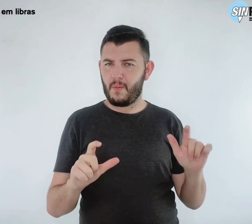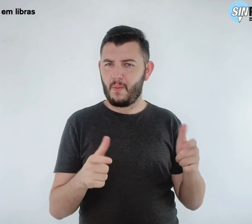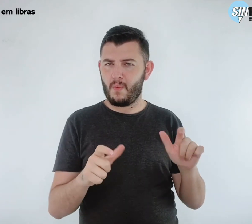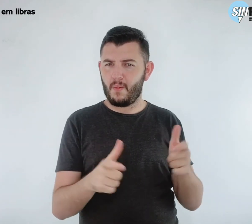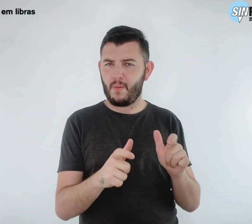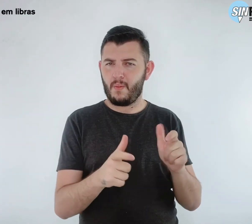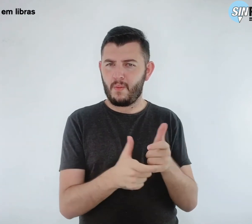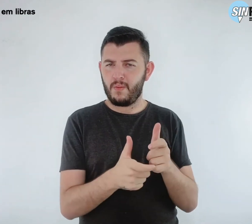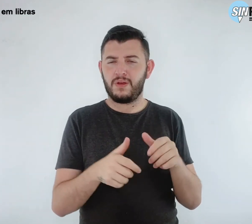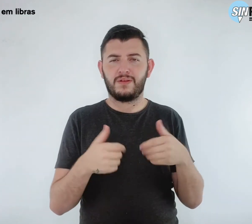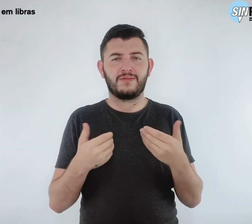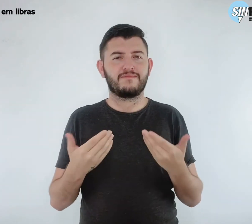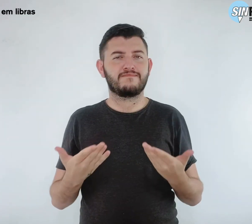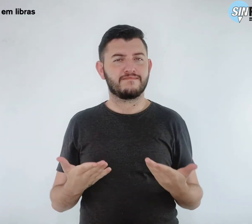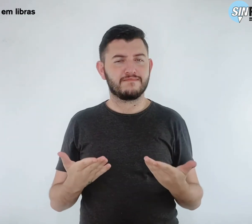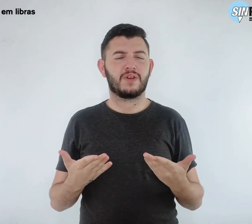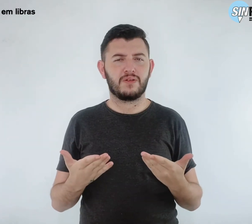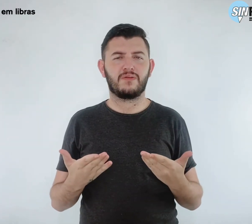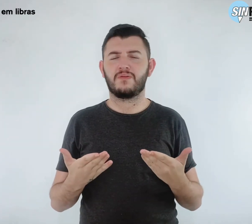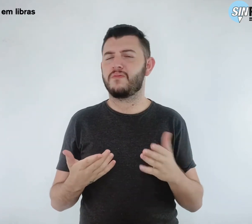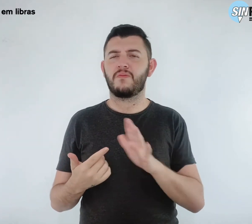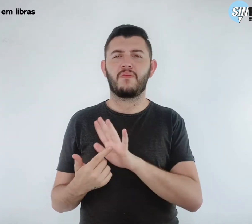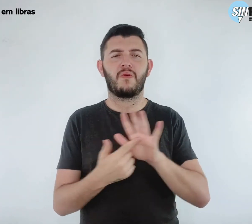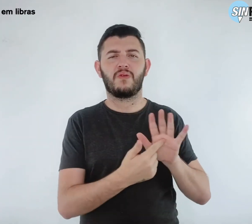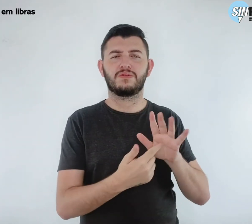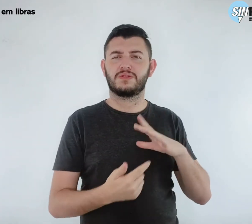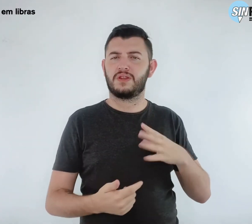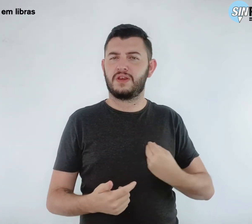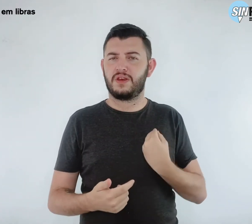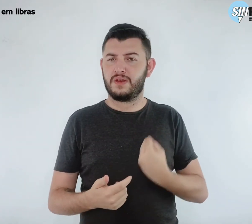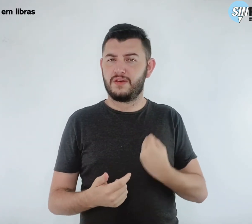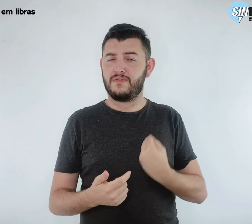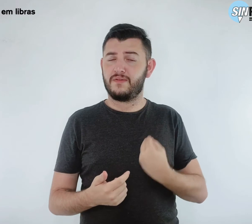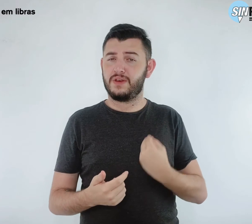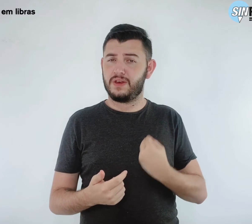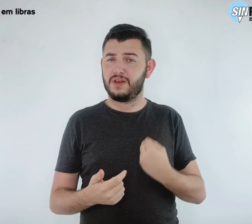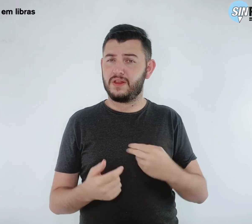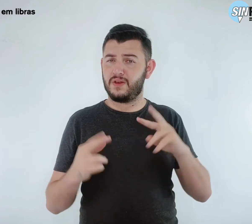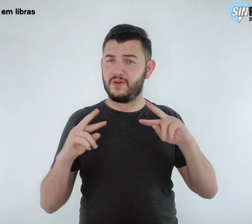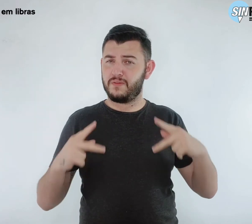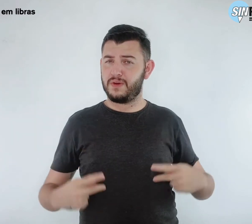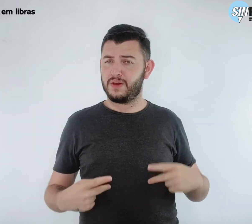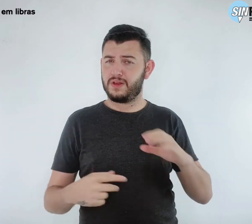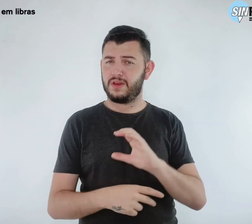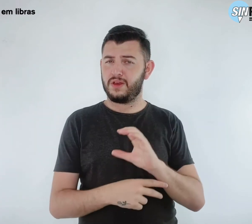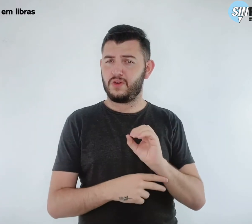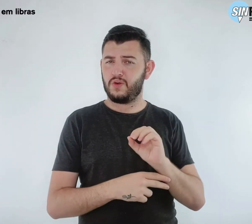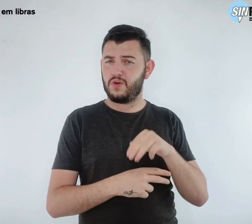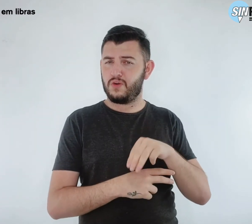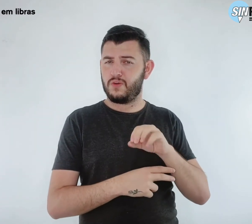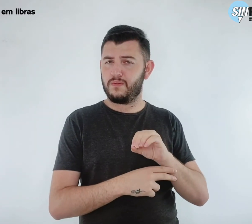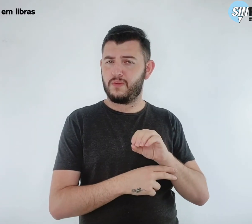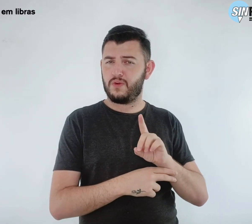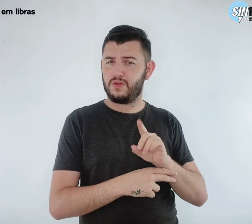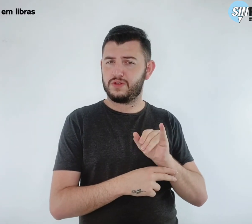servil, ao mesmo tempo, transforma uma vida humana numa commodity, mas o faz com